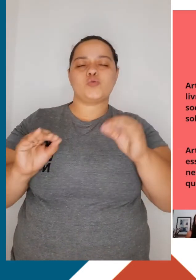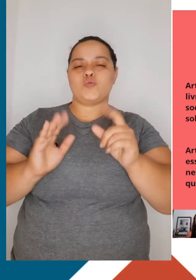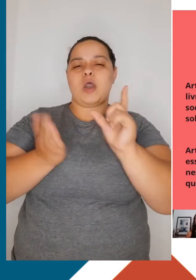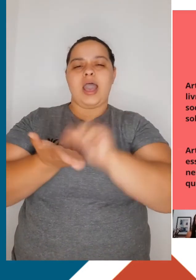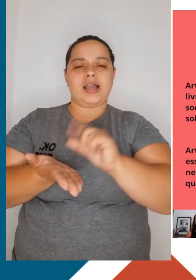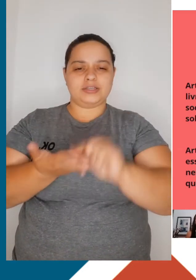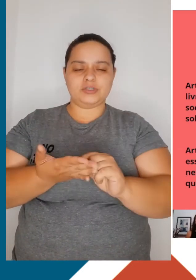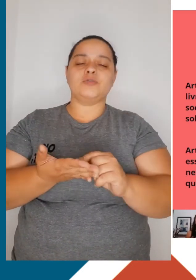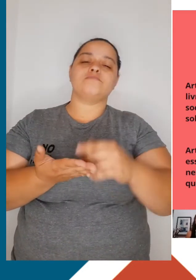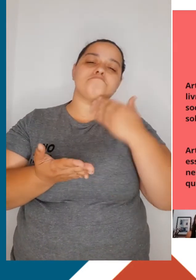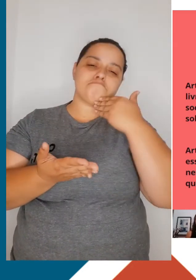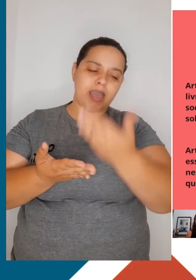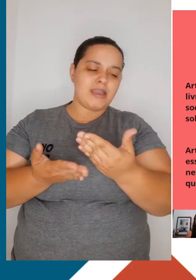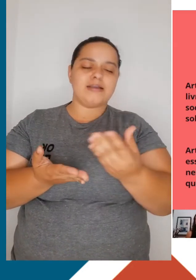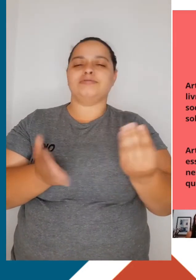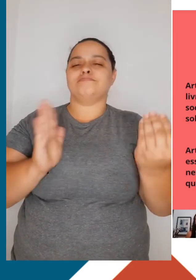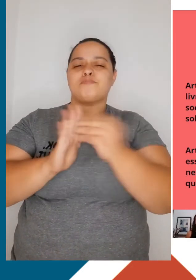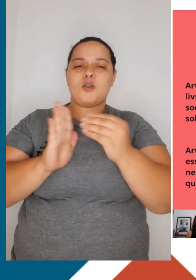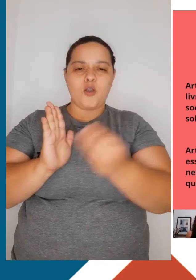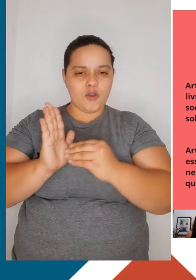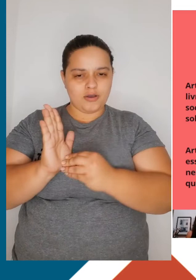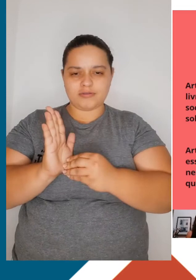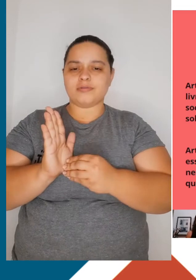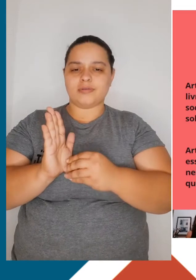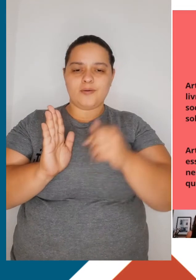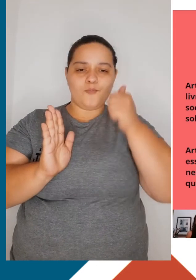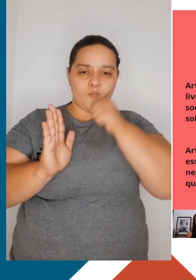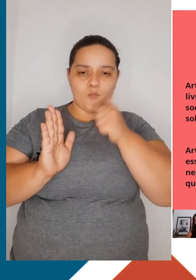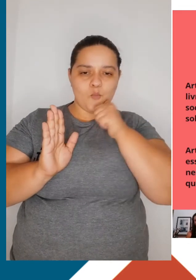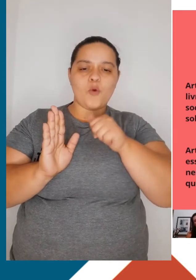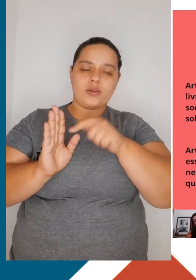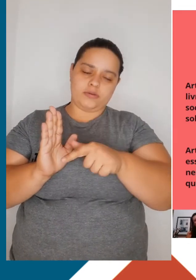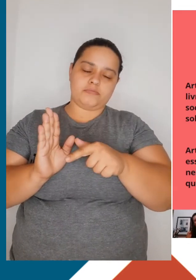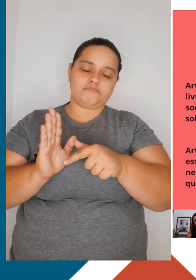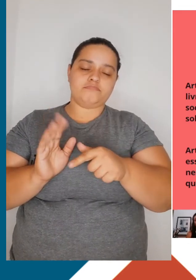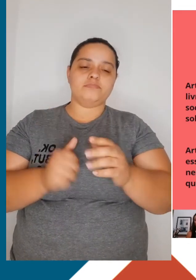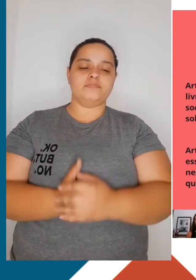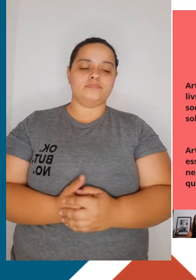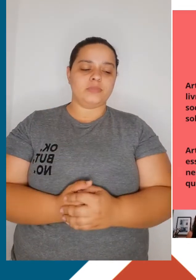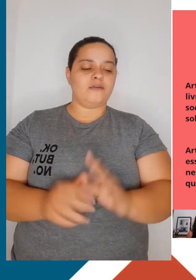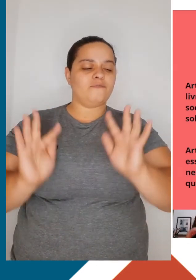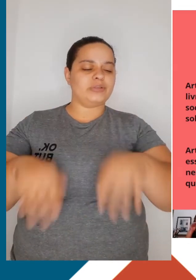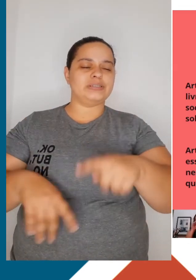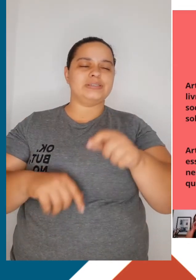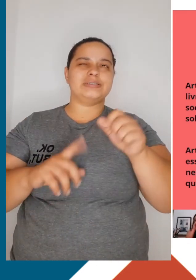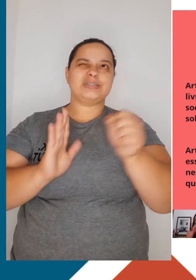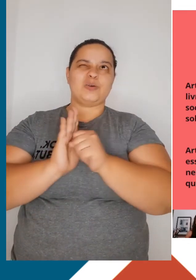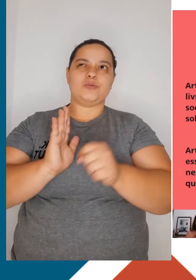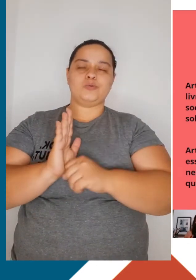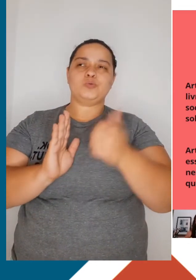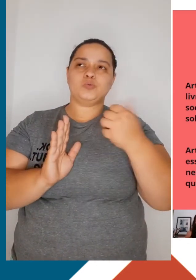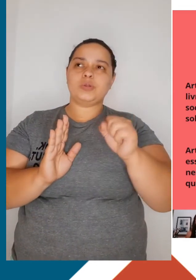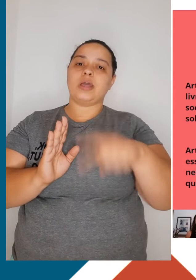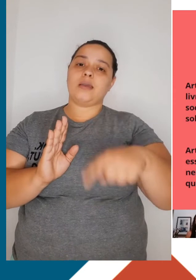ela já está aí reivindicando uma bandeira de gênero, né? Já no período da Revolução Francesa, no século XVIII, final do século XVIII. Então, é